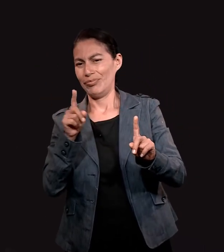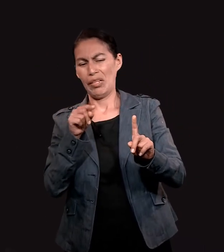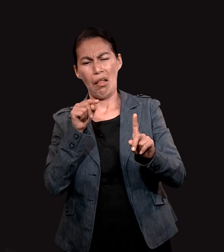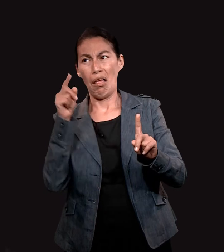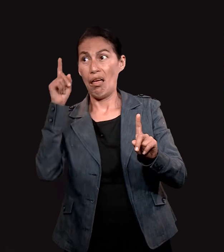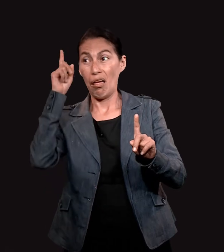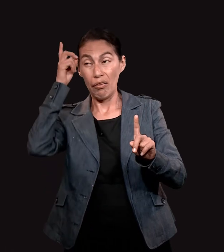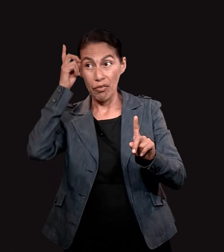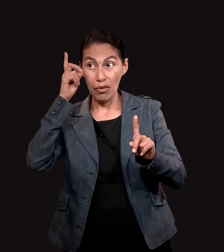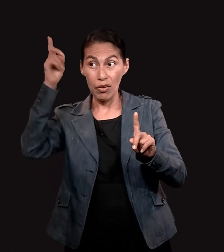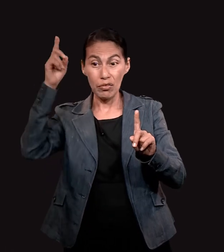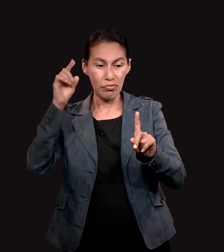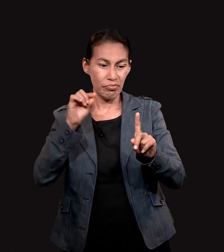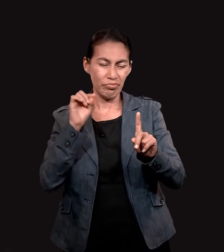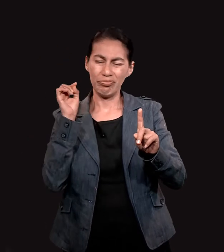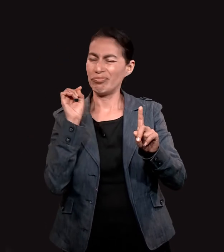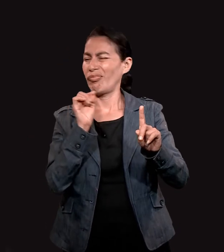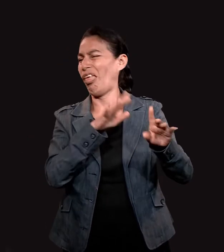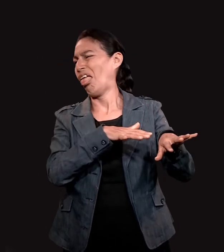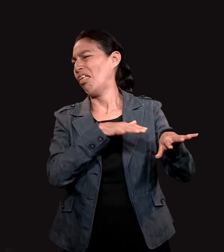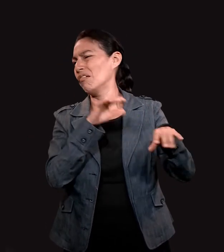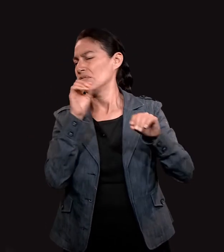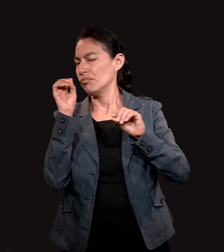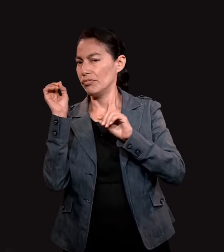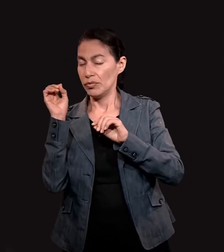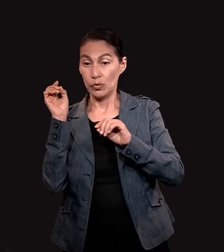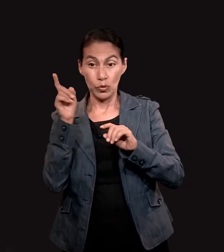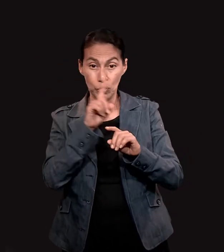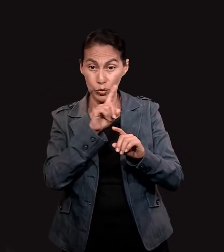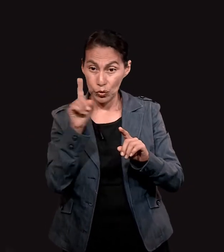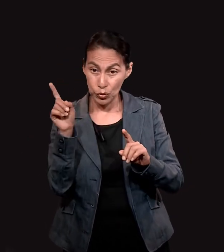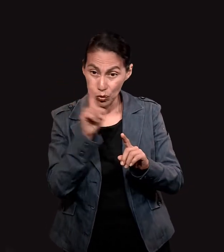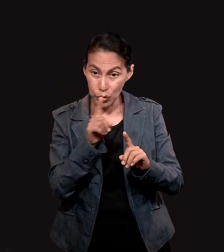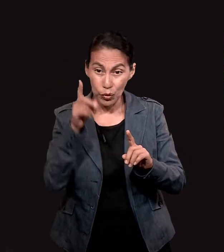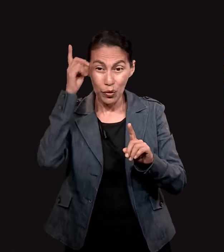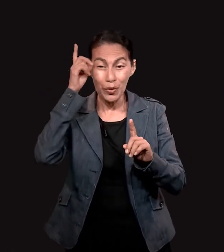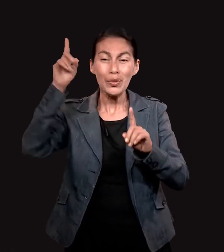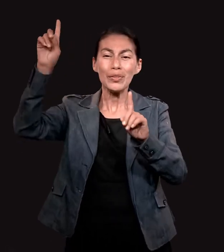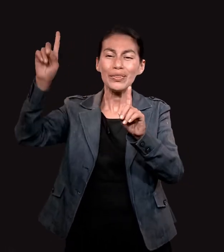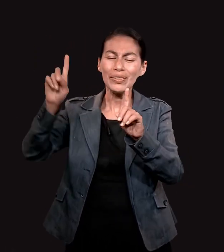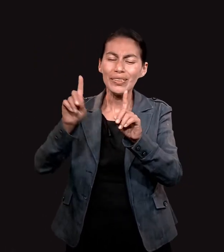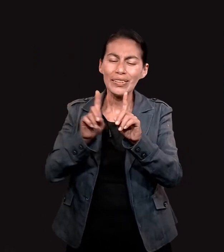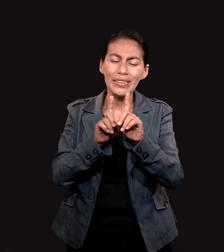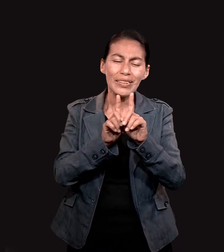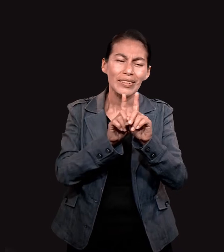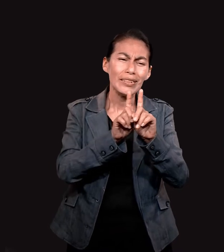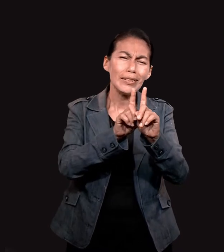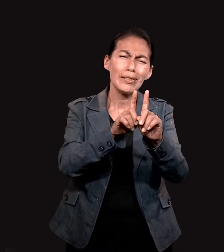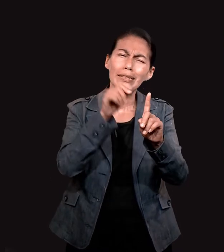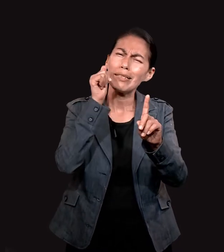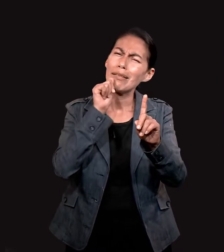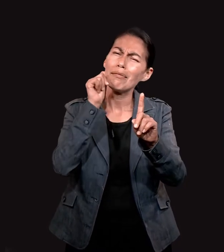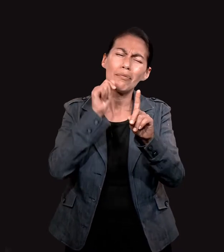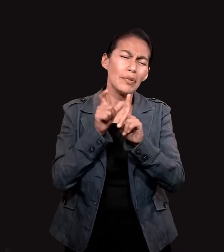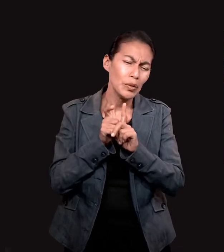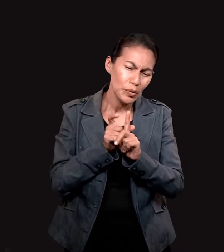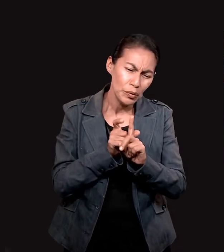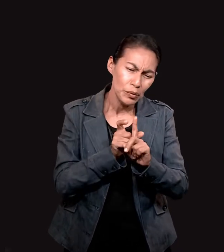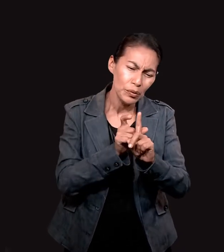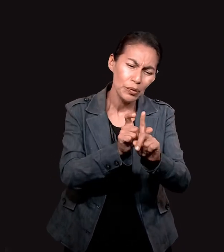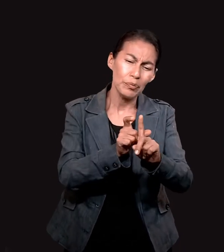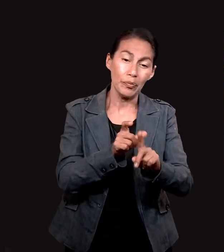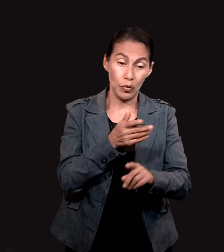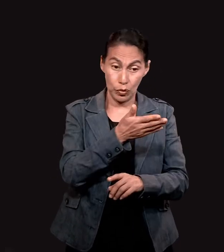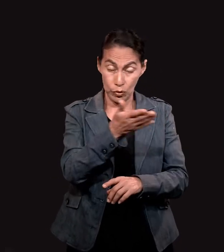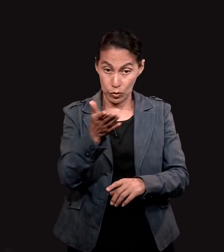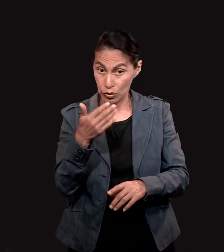va a desamparar. Sus promesas están allí y siguen vigentes para todo aquel que lo quiera